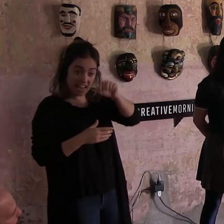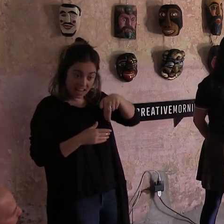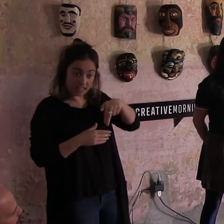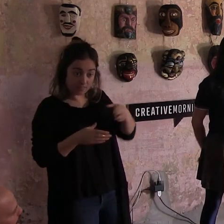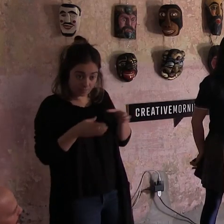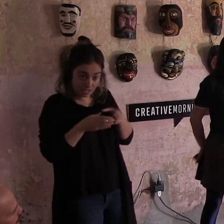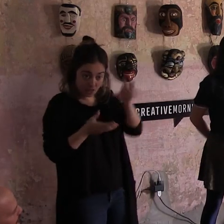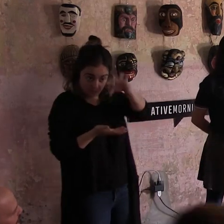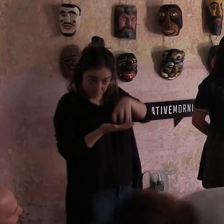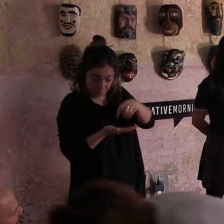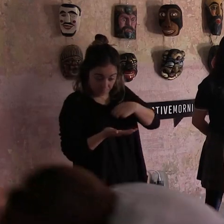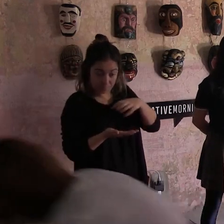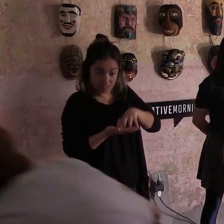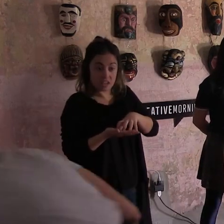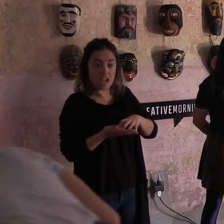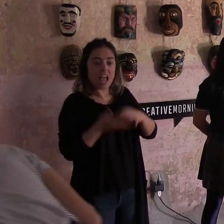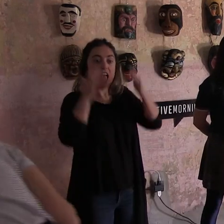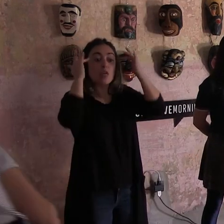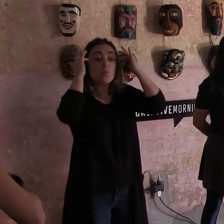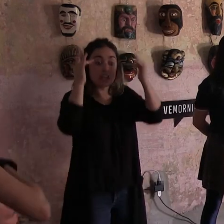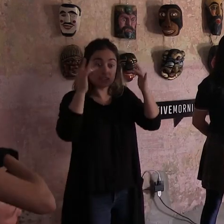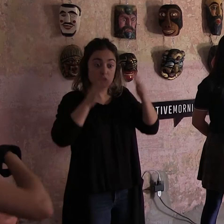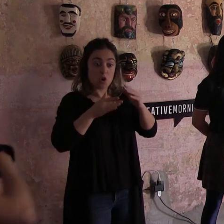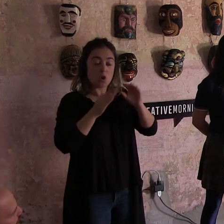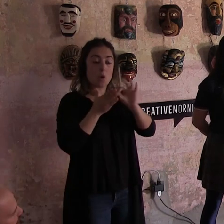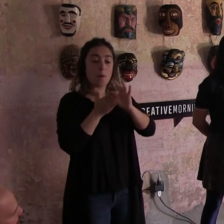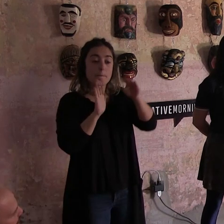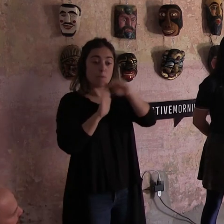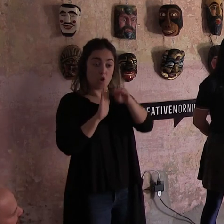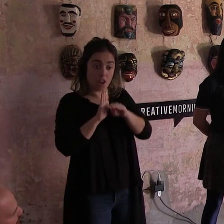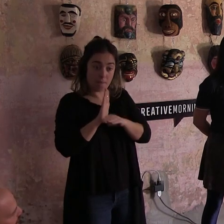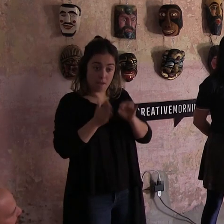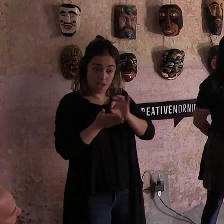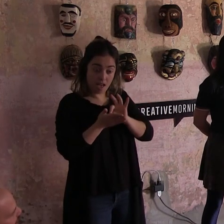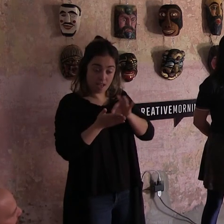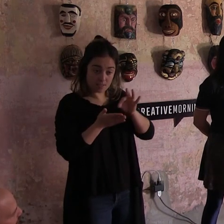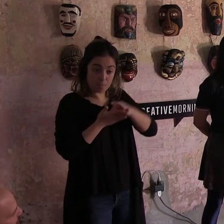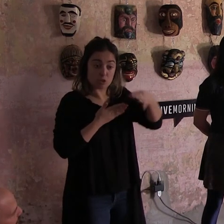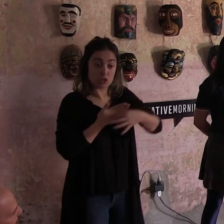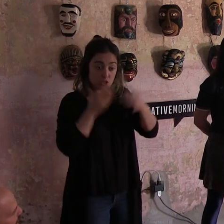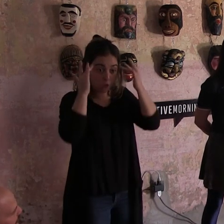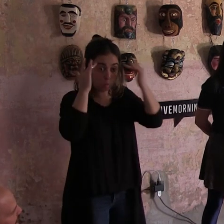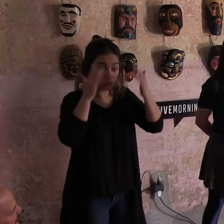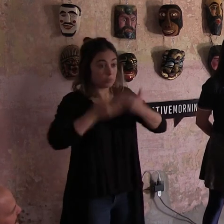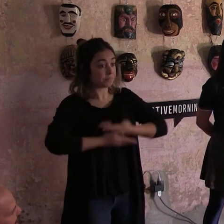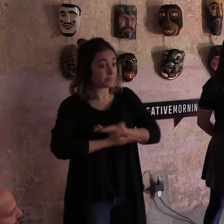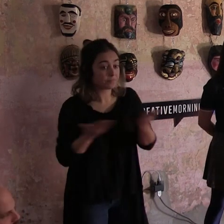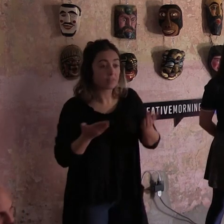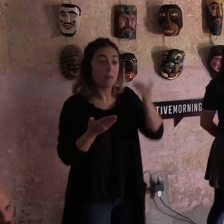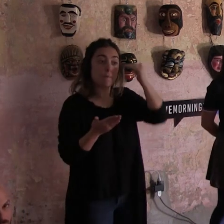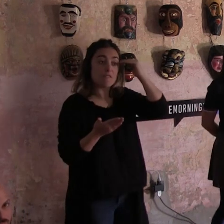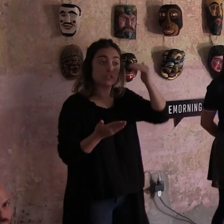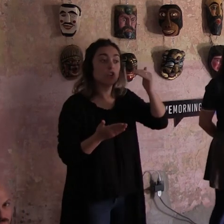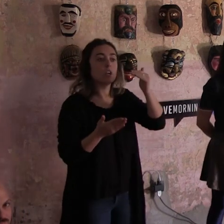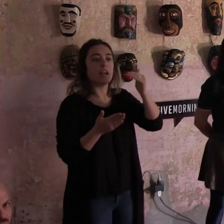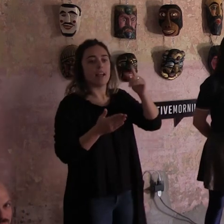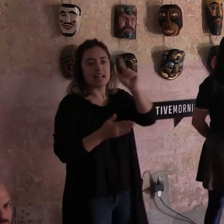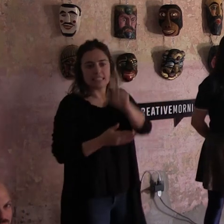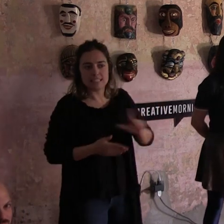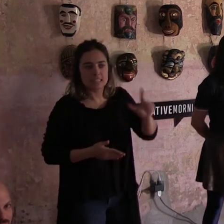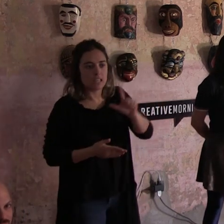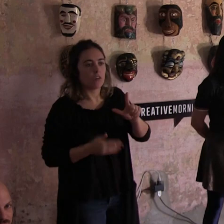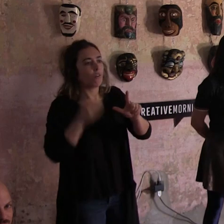de educación y estamos llevando justamente programas artísticos a docentes, tanto de liceo